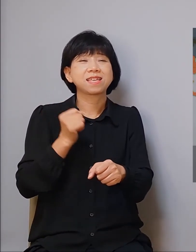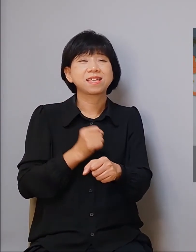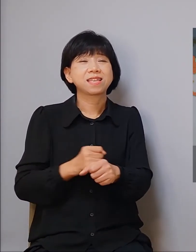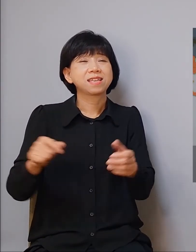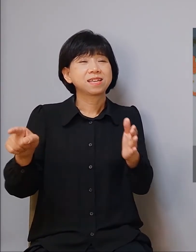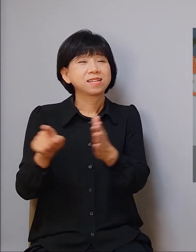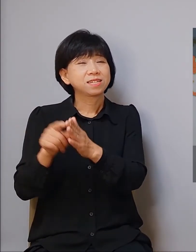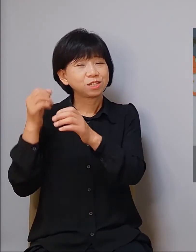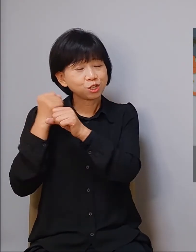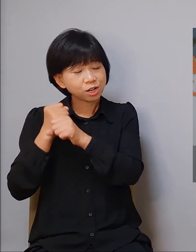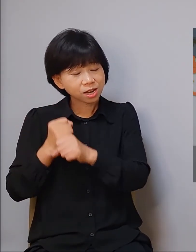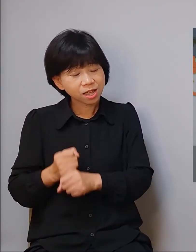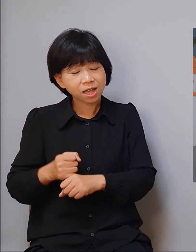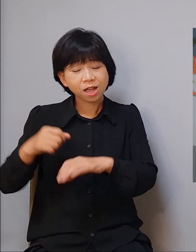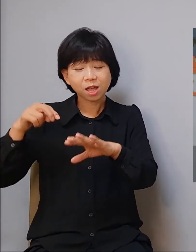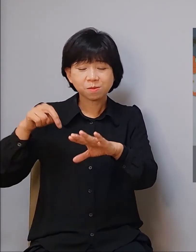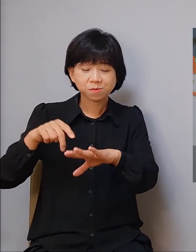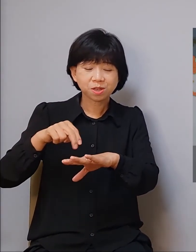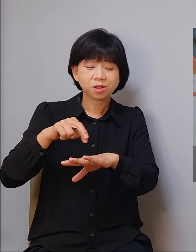일하시네.